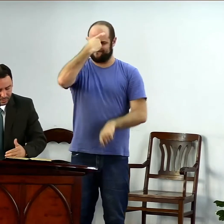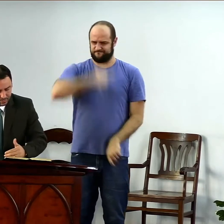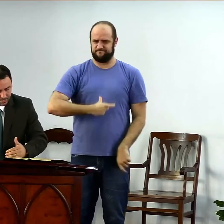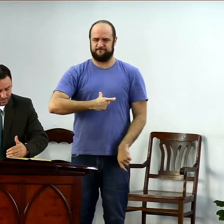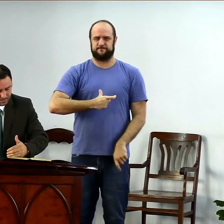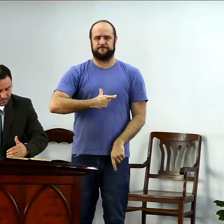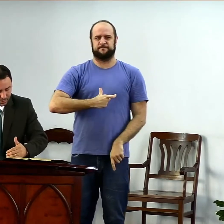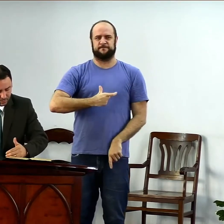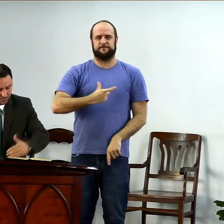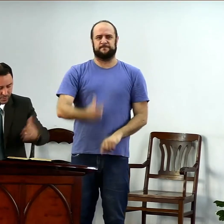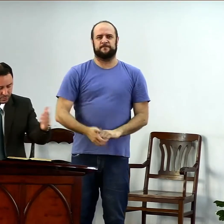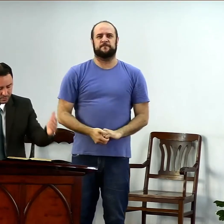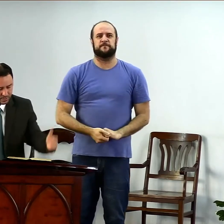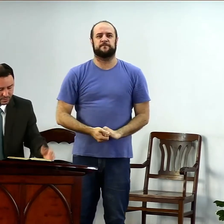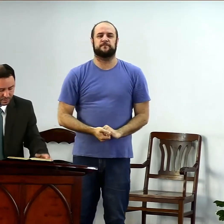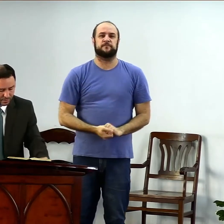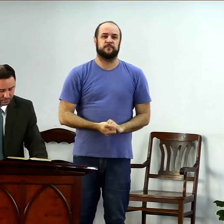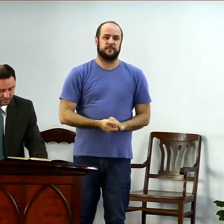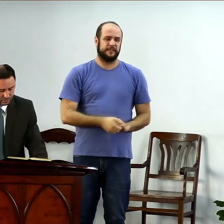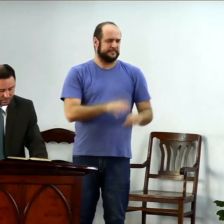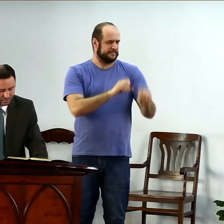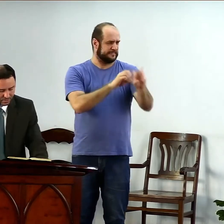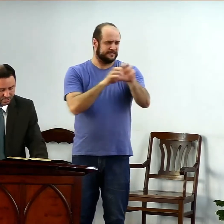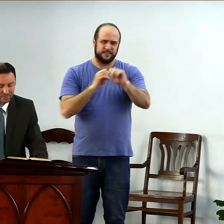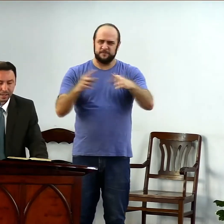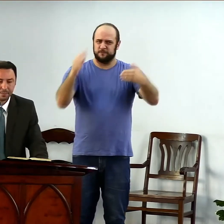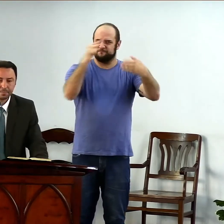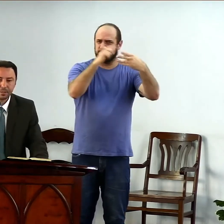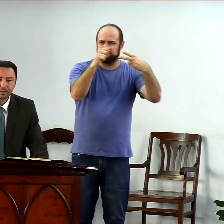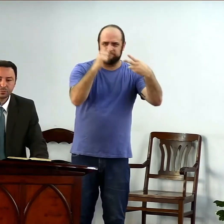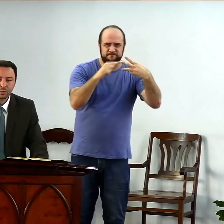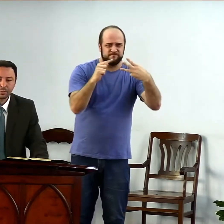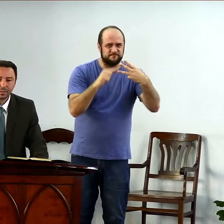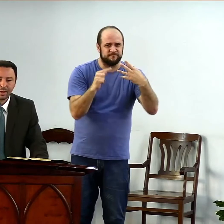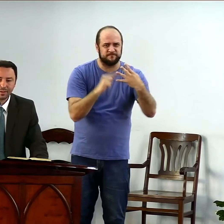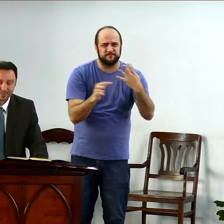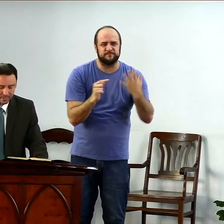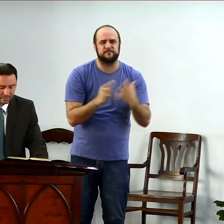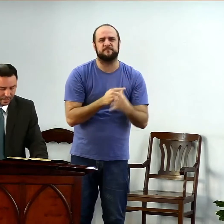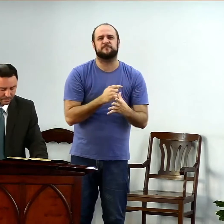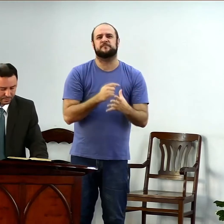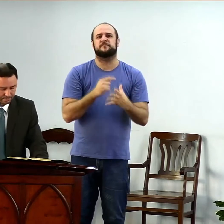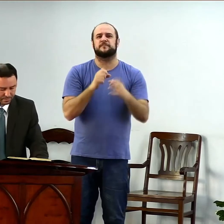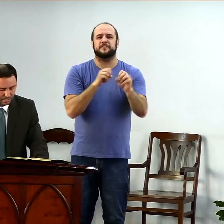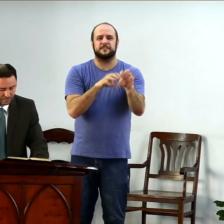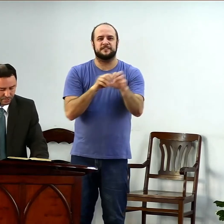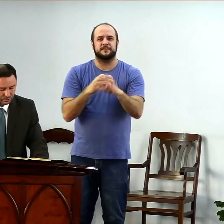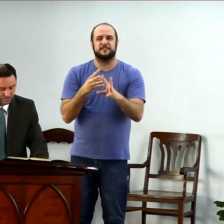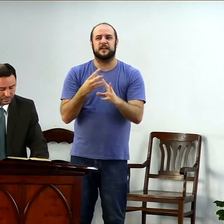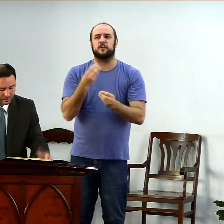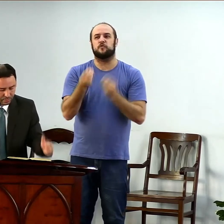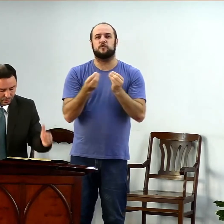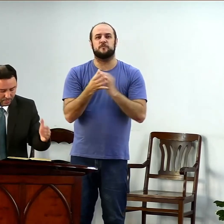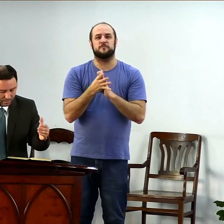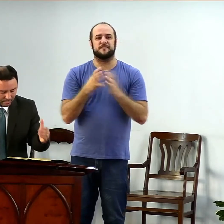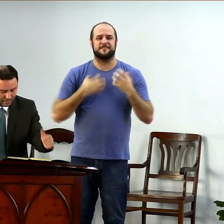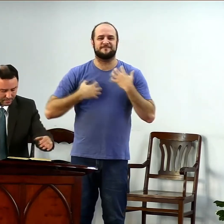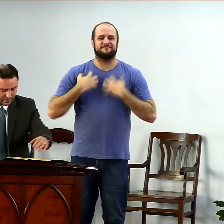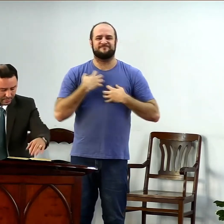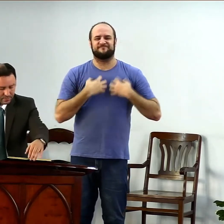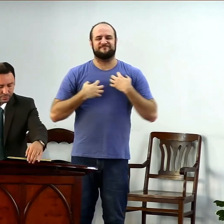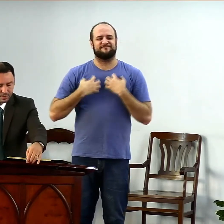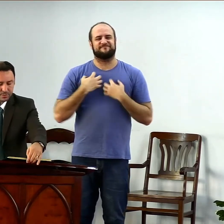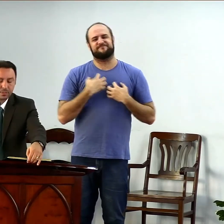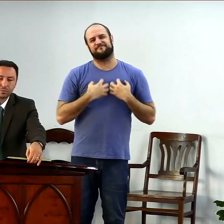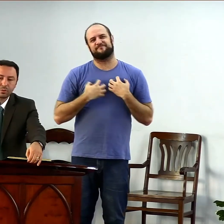entre esses diversos ensinamentos está sobre a ansiedade. Jesus então